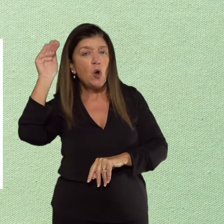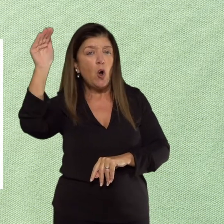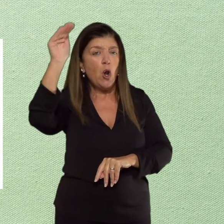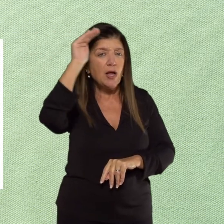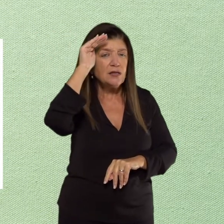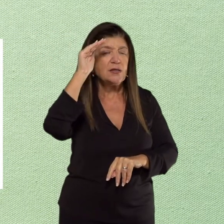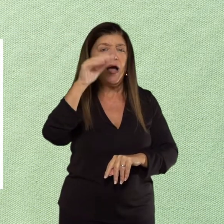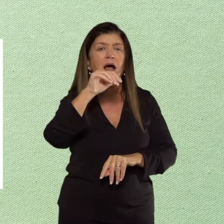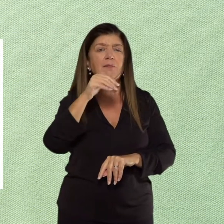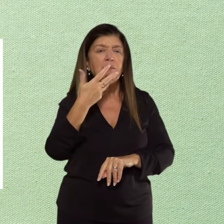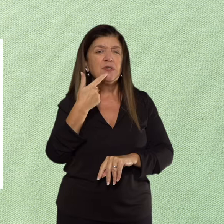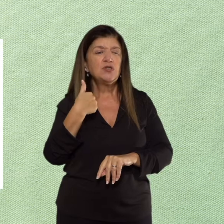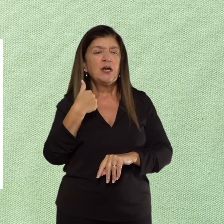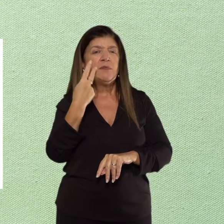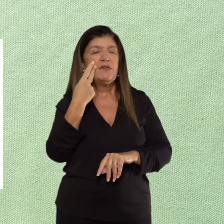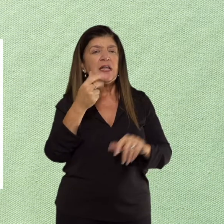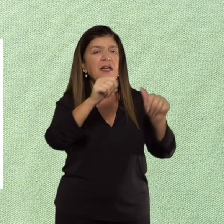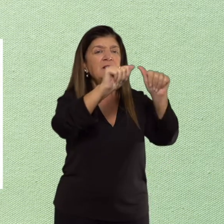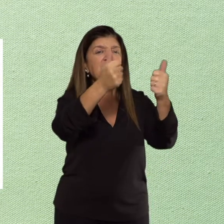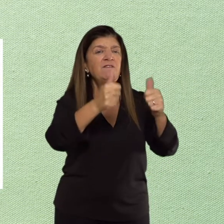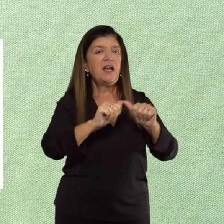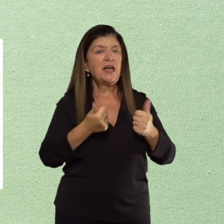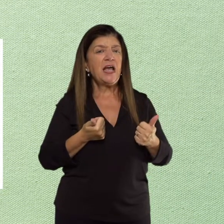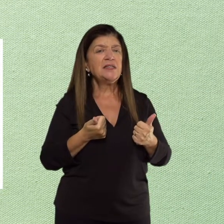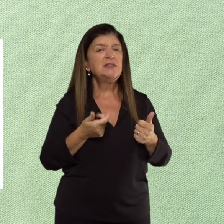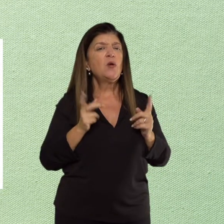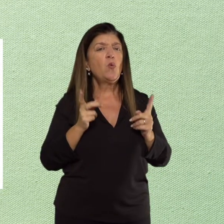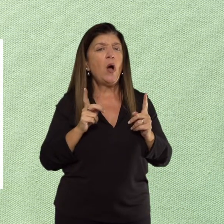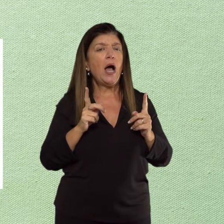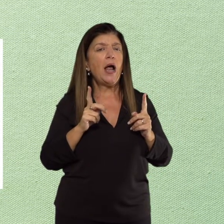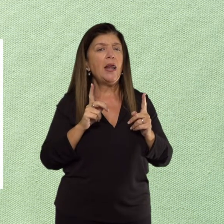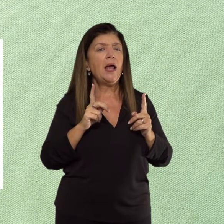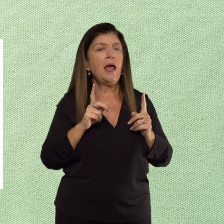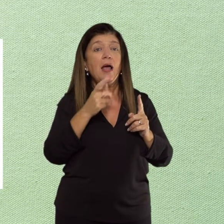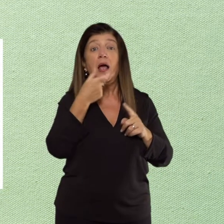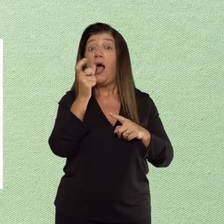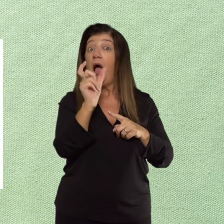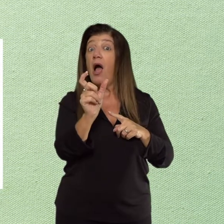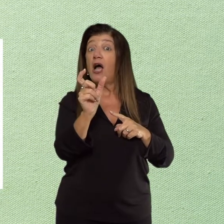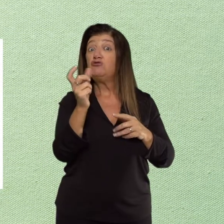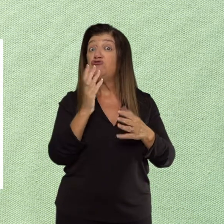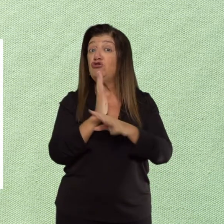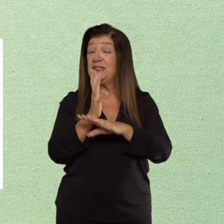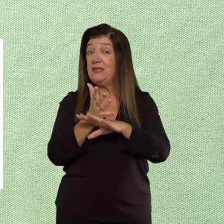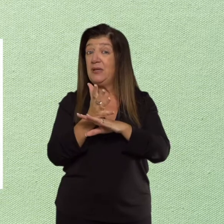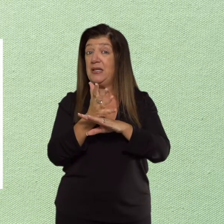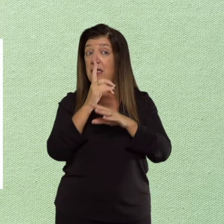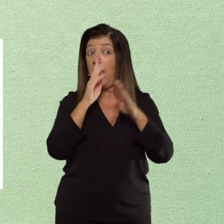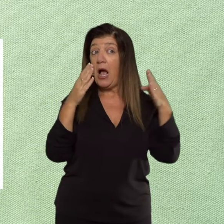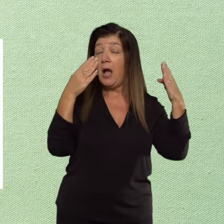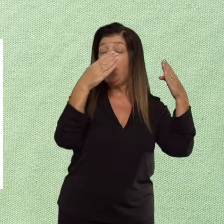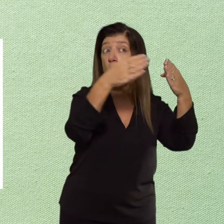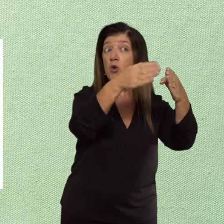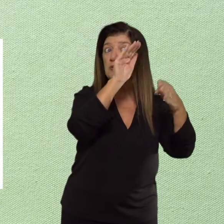sulle differenti prospettive, no? Relativamente all'accessibilità, perché banalmente per una persona, per un bipede,